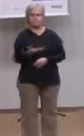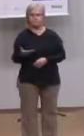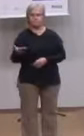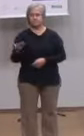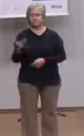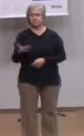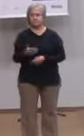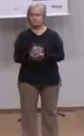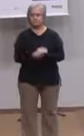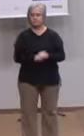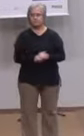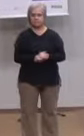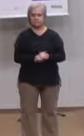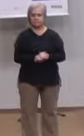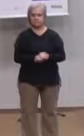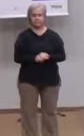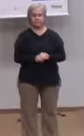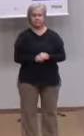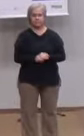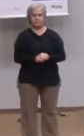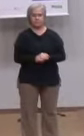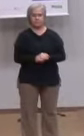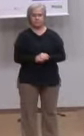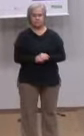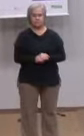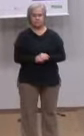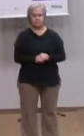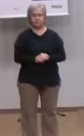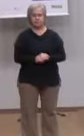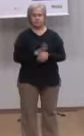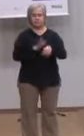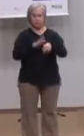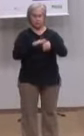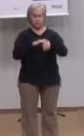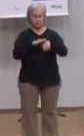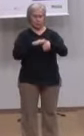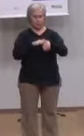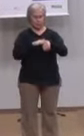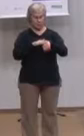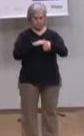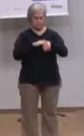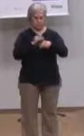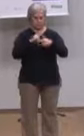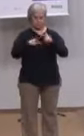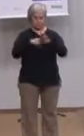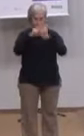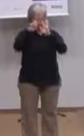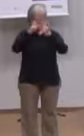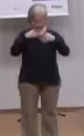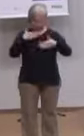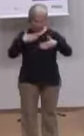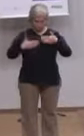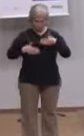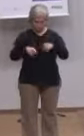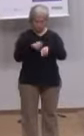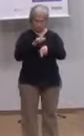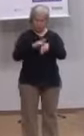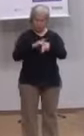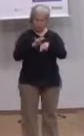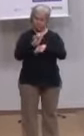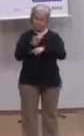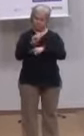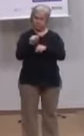para os pacientes, em especial de doença do neuromotor e nela, para